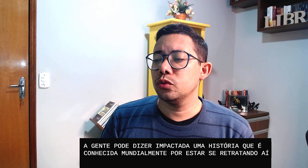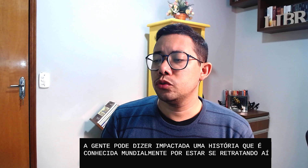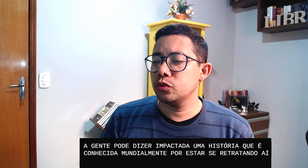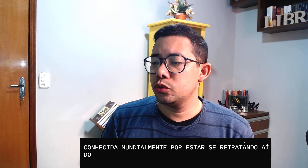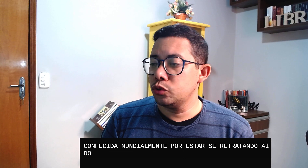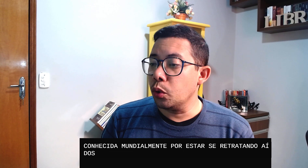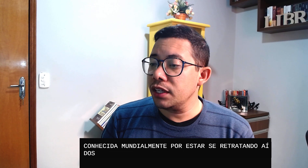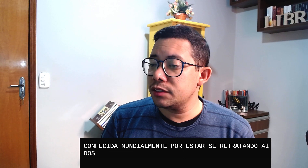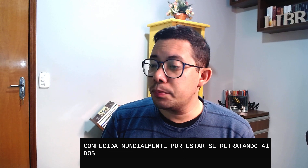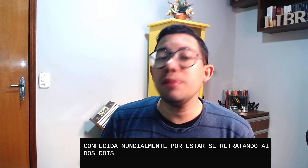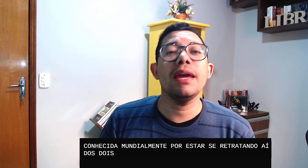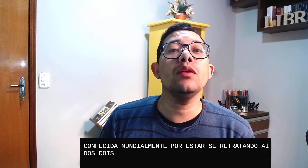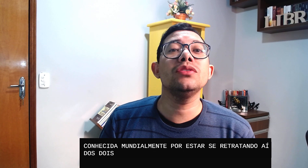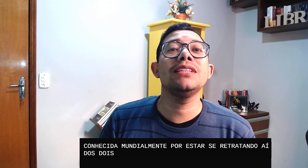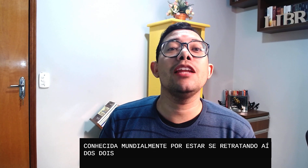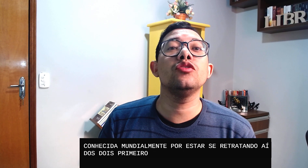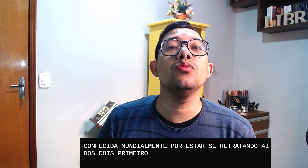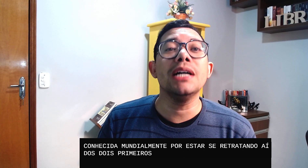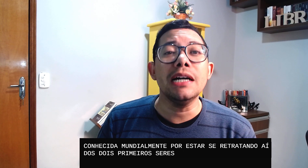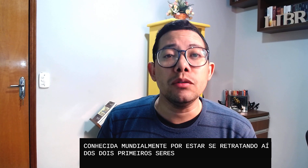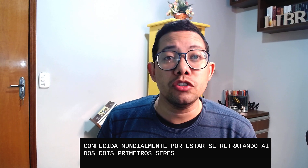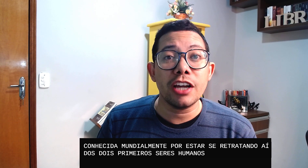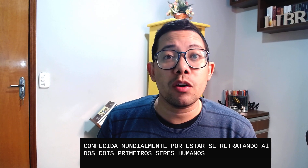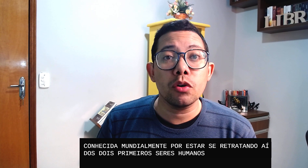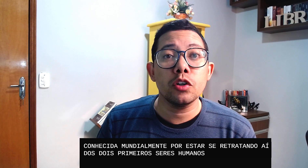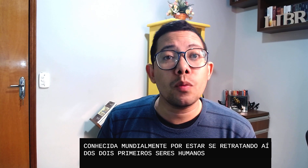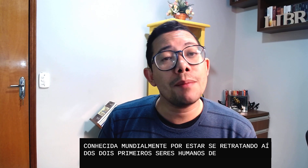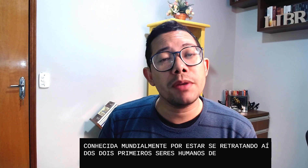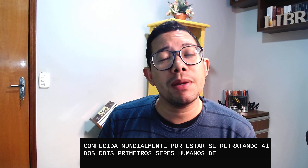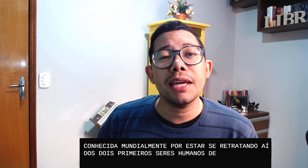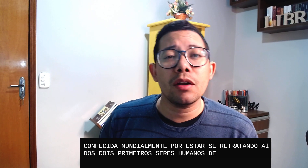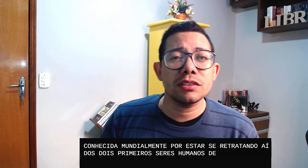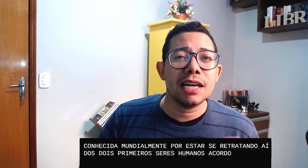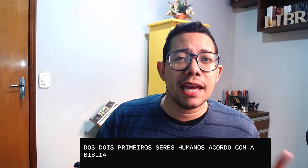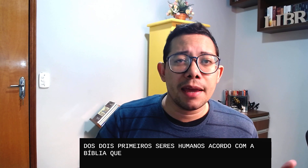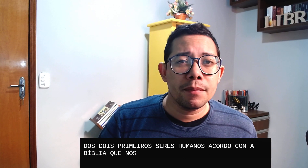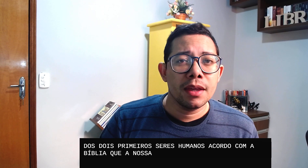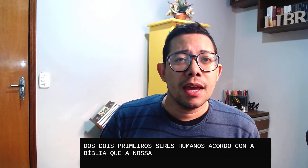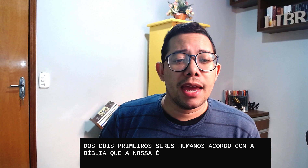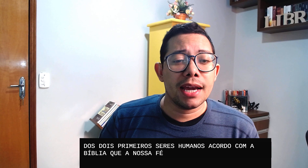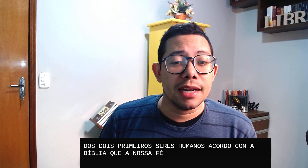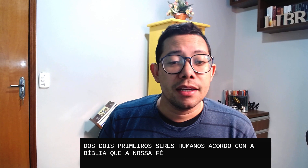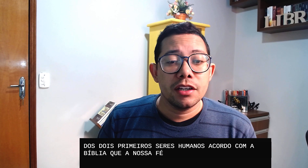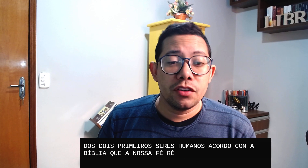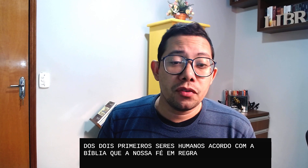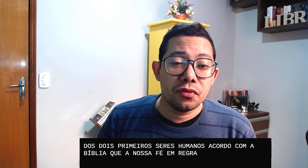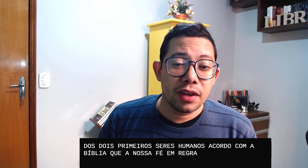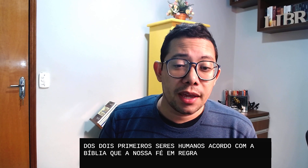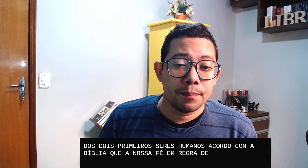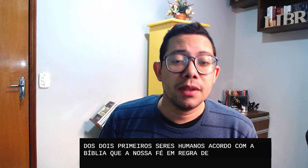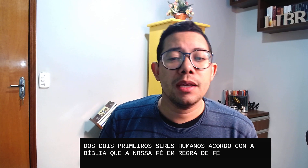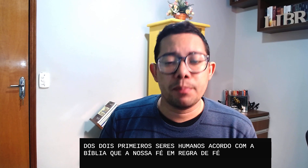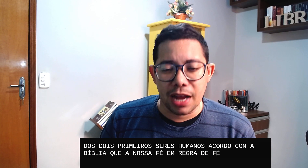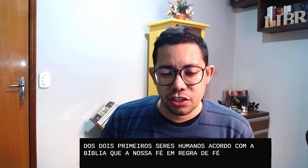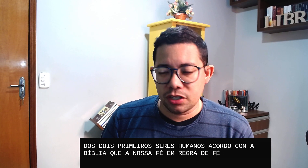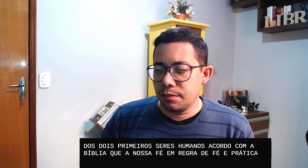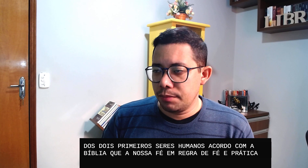dos dois primeiros seres humanos, de acordo com a Bíblia, que é a nossa regra de fé e prática.